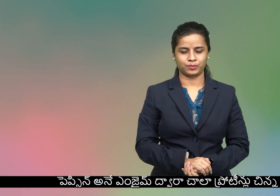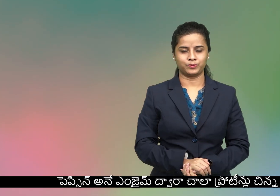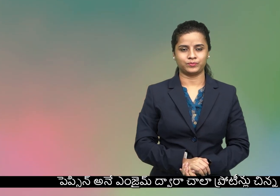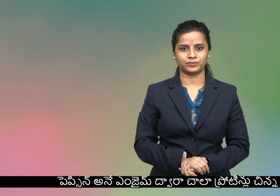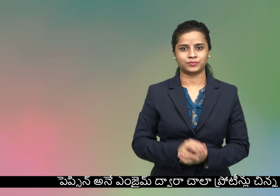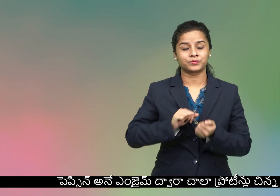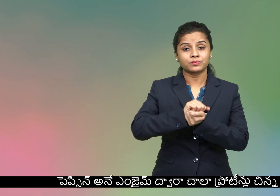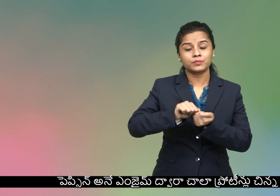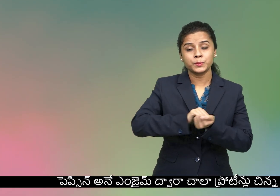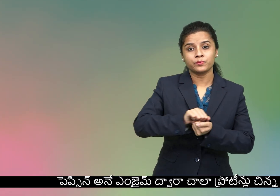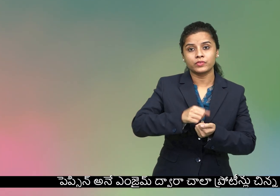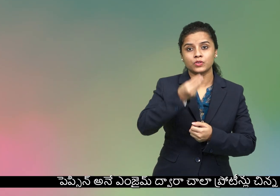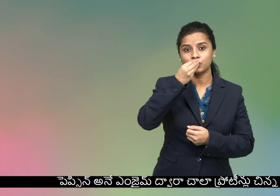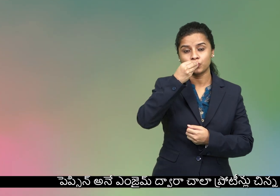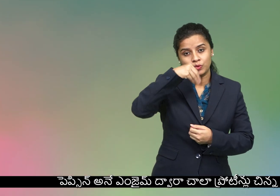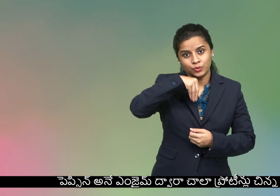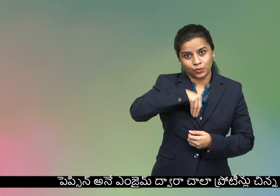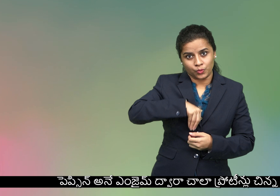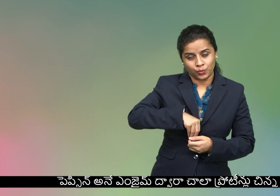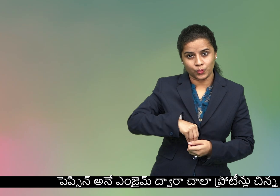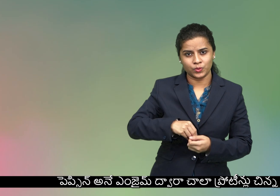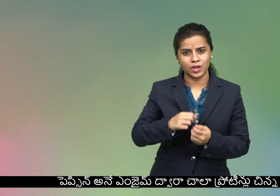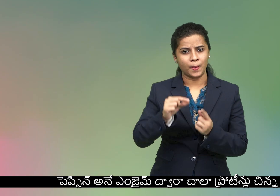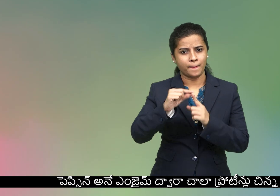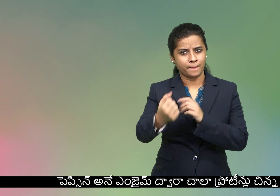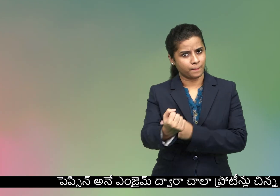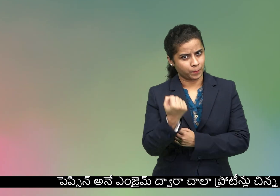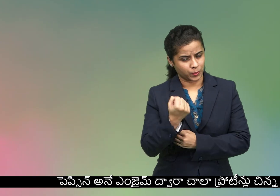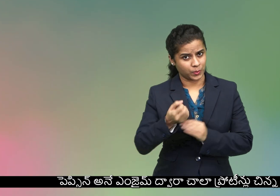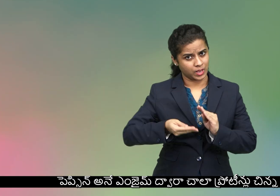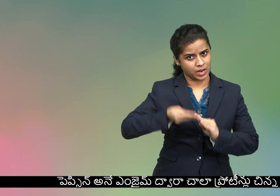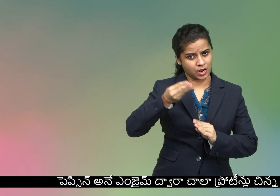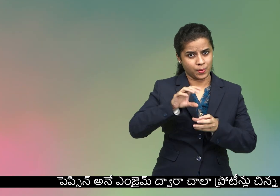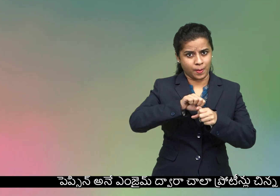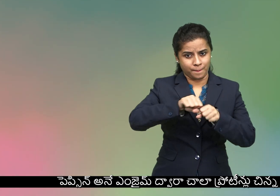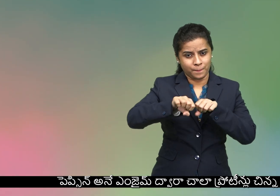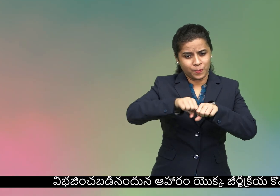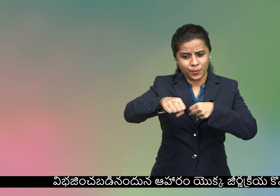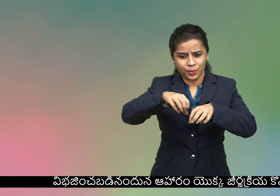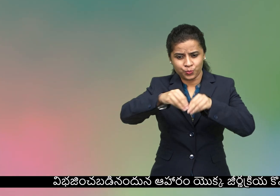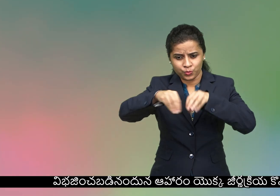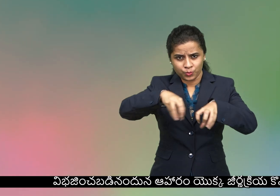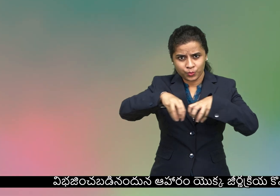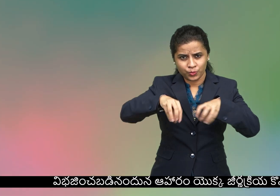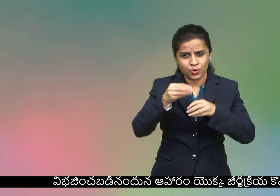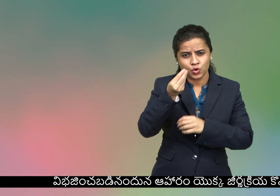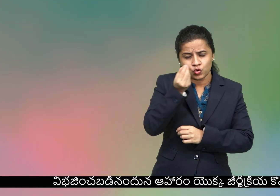పెప్సిన్ అనే ఎంజైమ్ ద్వారా చాలా ప్రోటీన్లు చిన్న అణువులుగా విభజించబడినందున ఆహారం